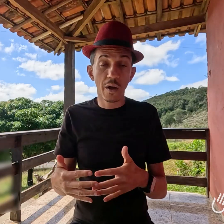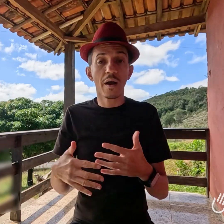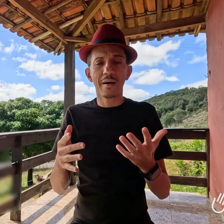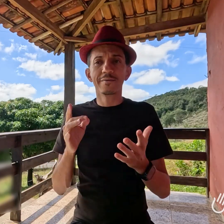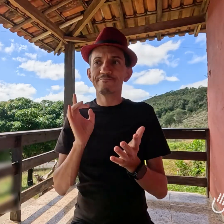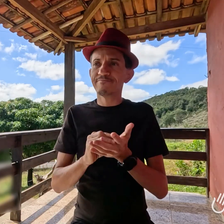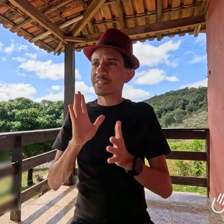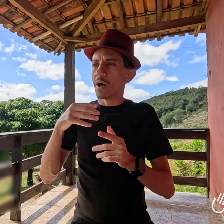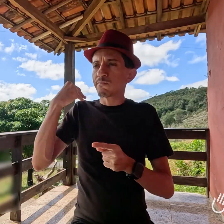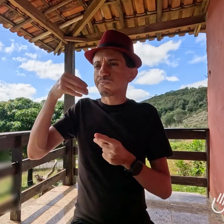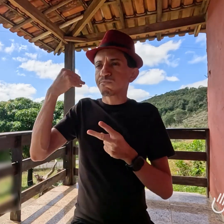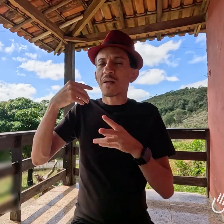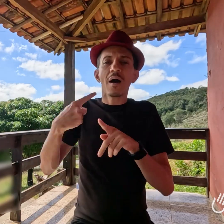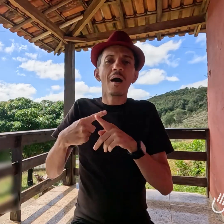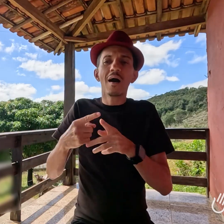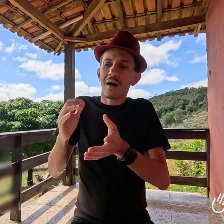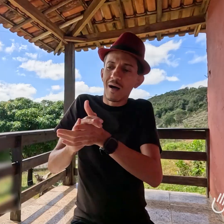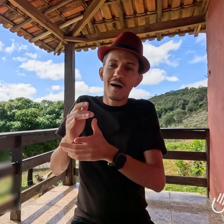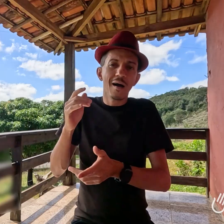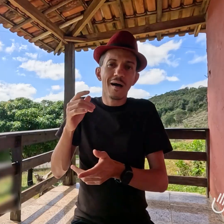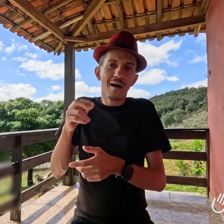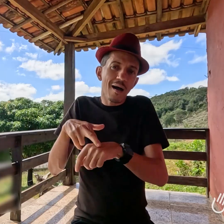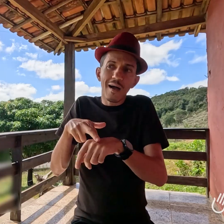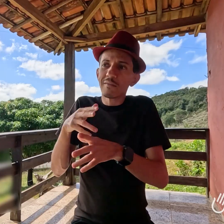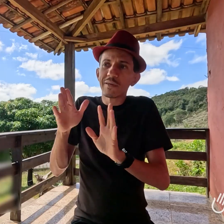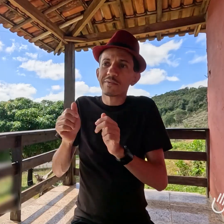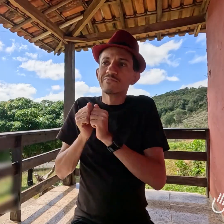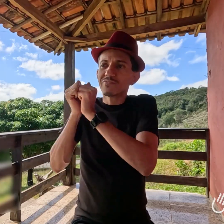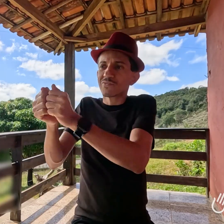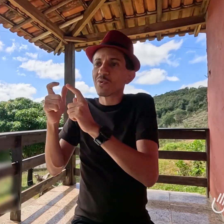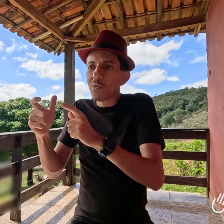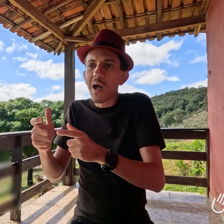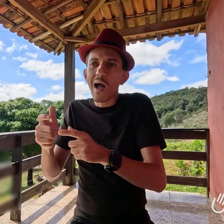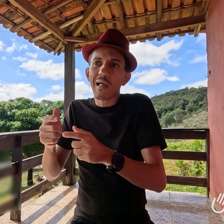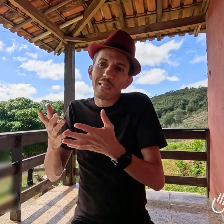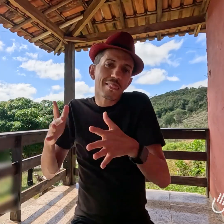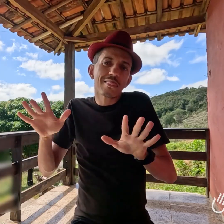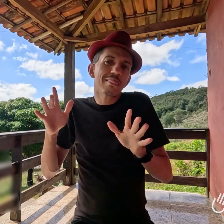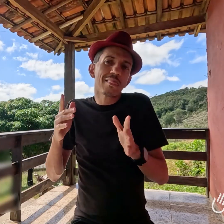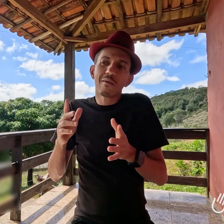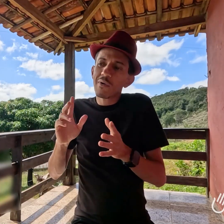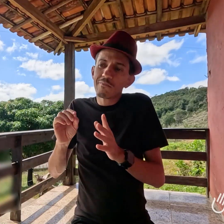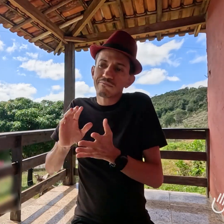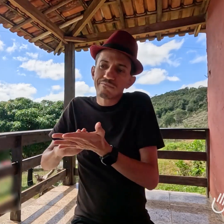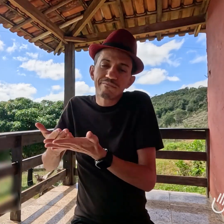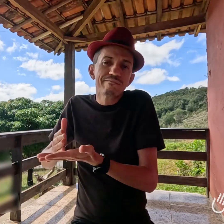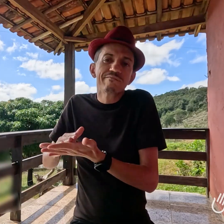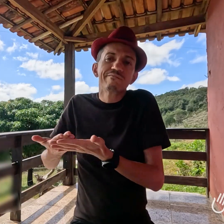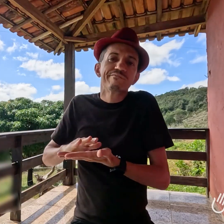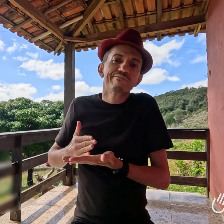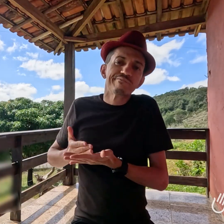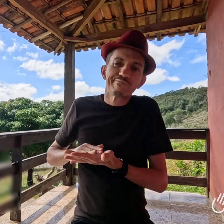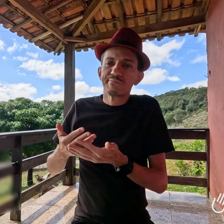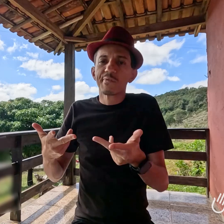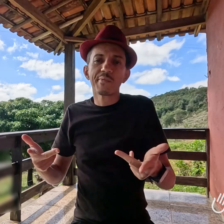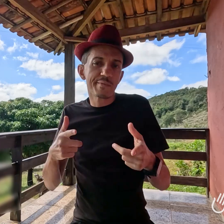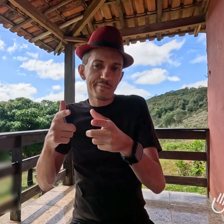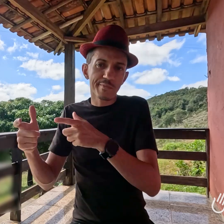da Libras. E eu, Madison, tenho uma experiência muito vasta nessa área, porque além de estar há 25 anos na área da Libras, por ser casado